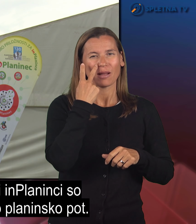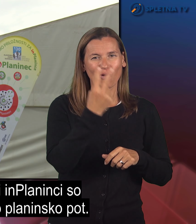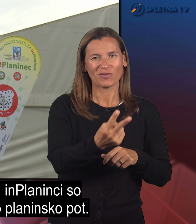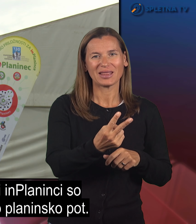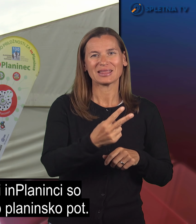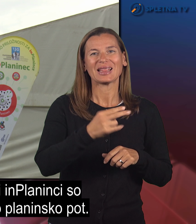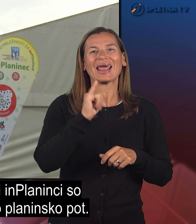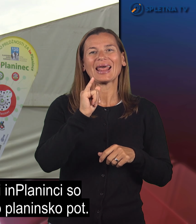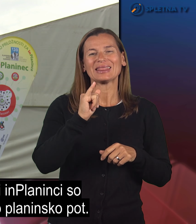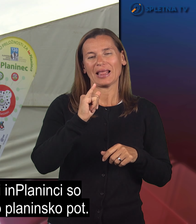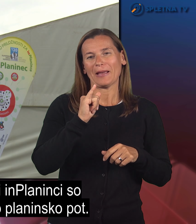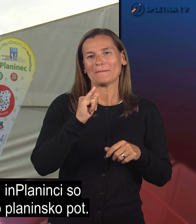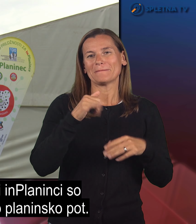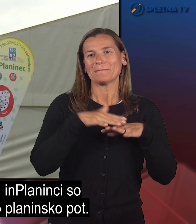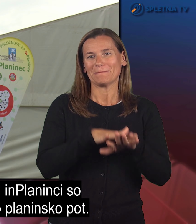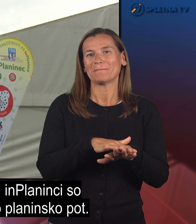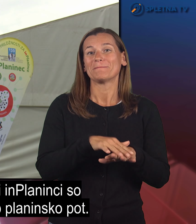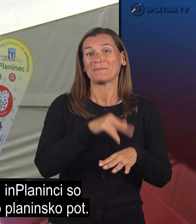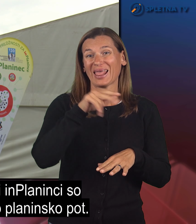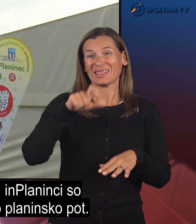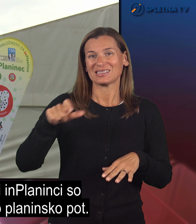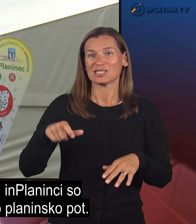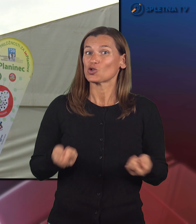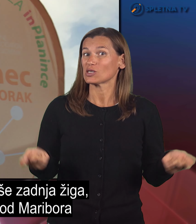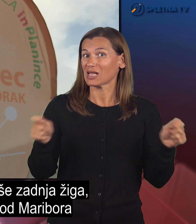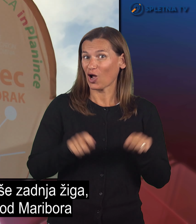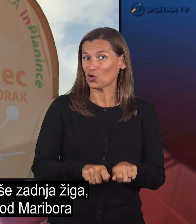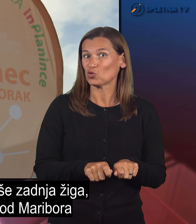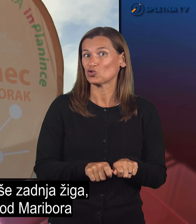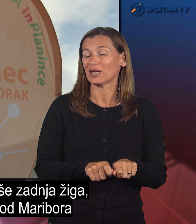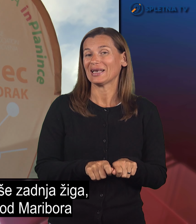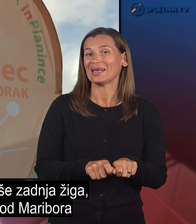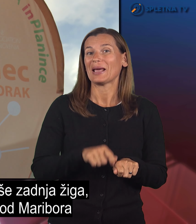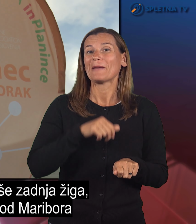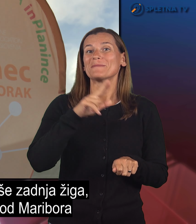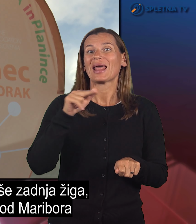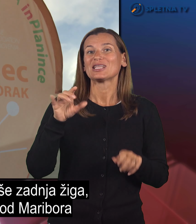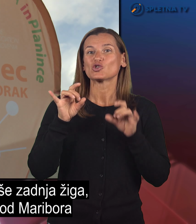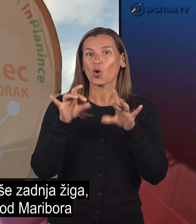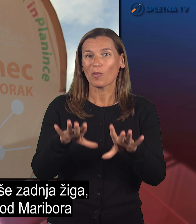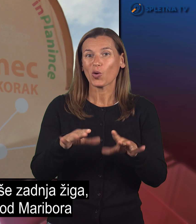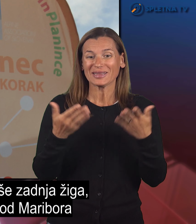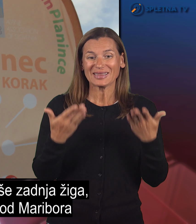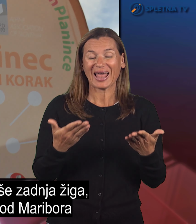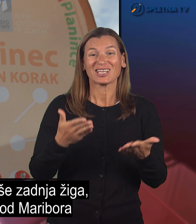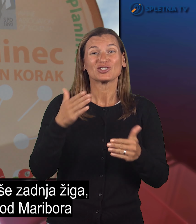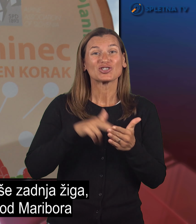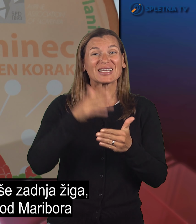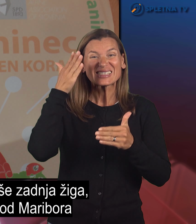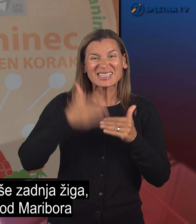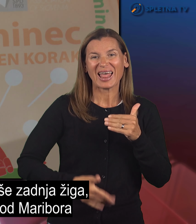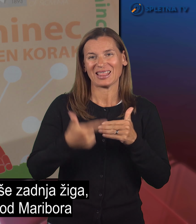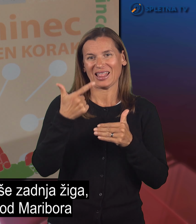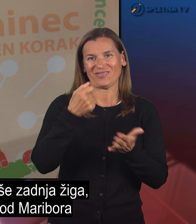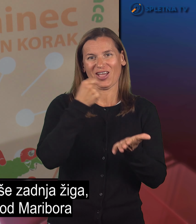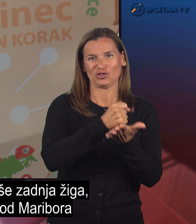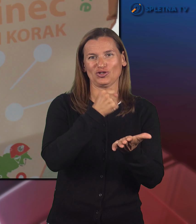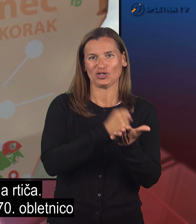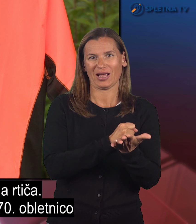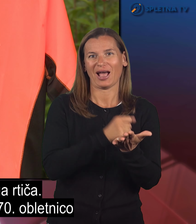planinci so zaključili slovensko planinsko pot. Danes smo vtisnili zadnja dva žiga, ki sta na tej poti